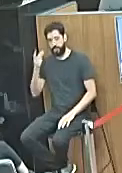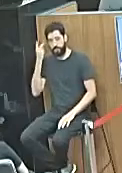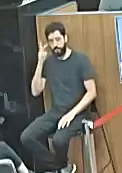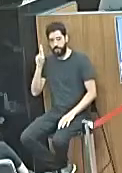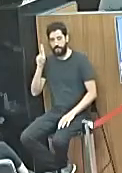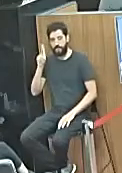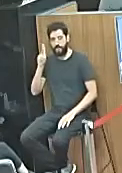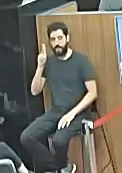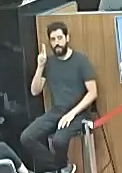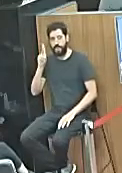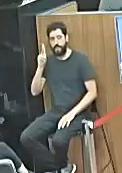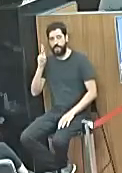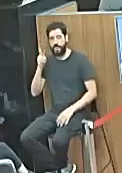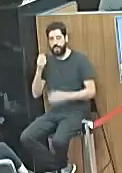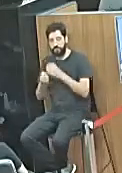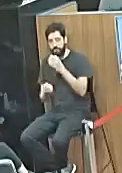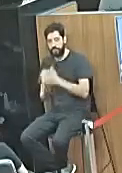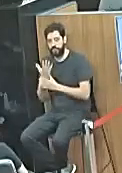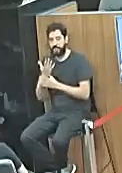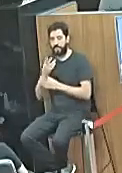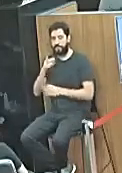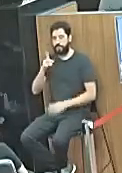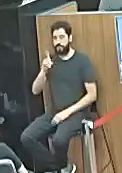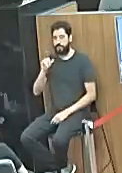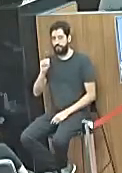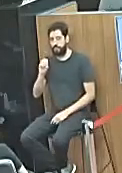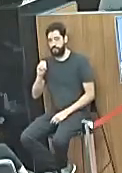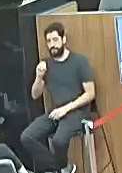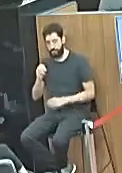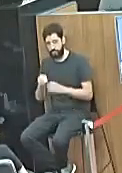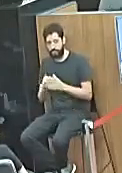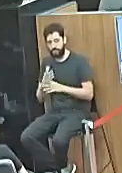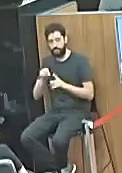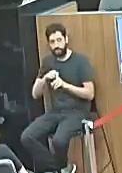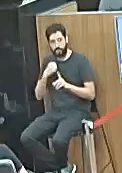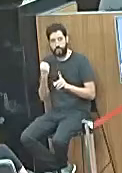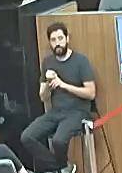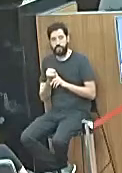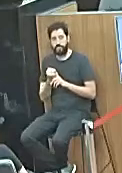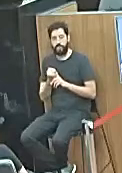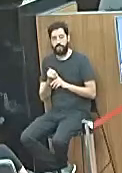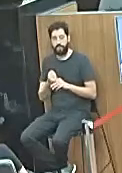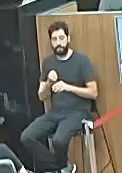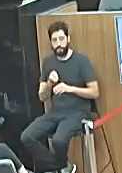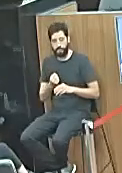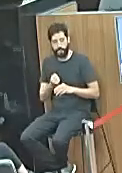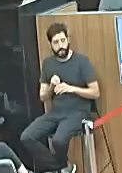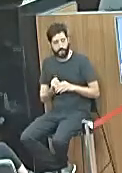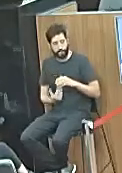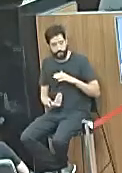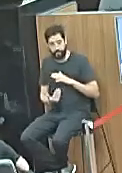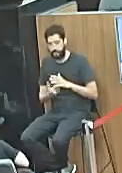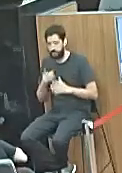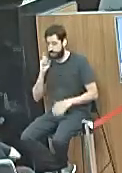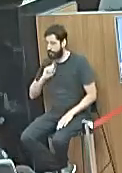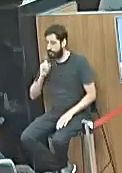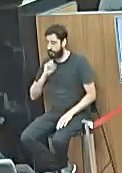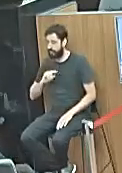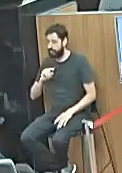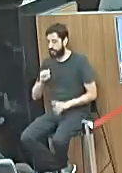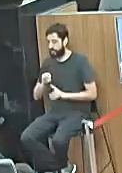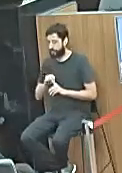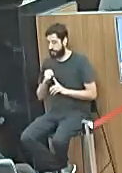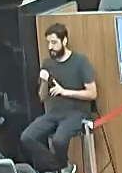o piso de proteção social especial implementar o piso mineiro de assistência social variável